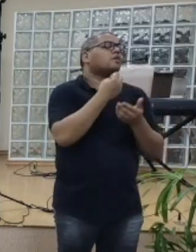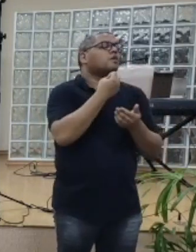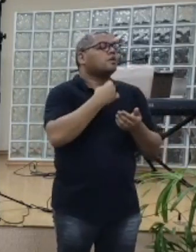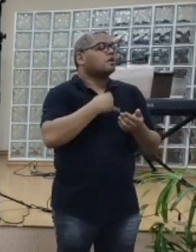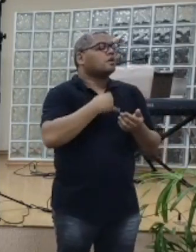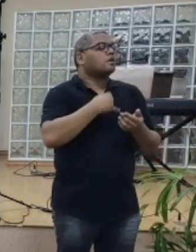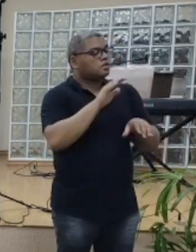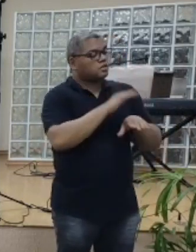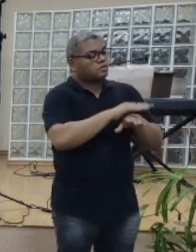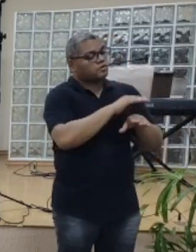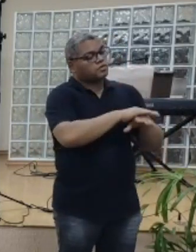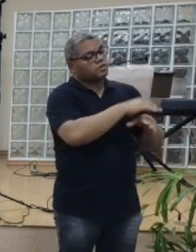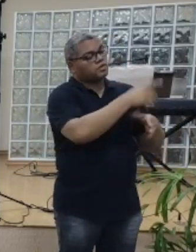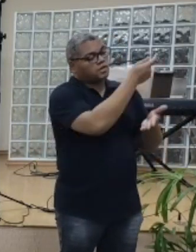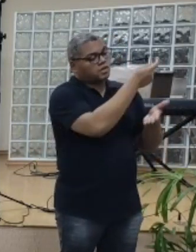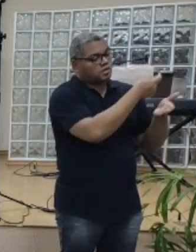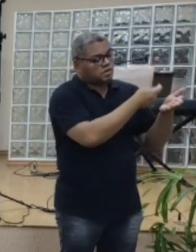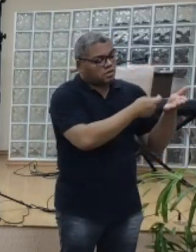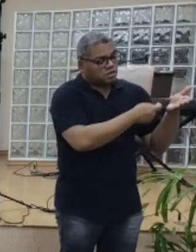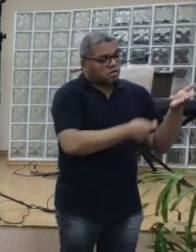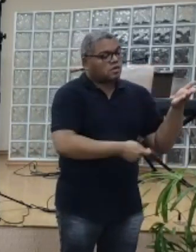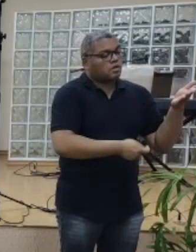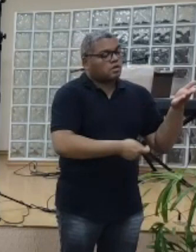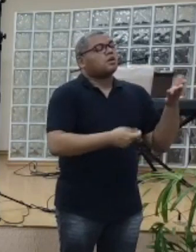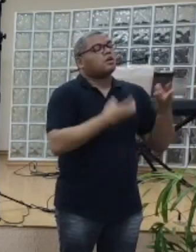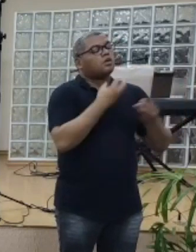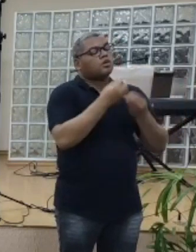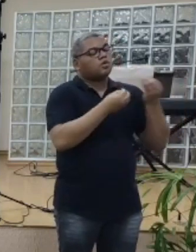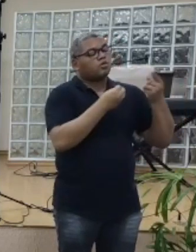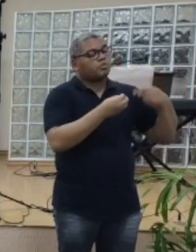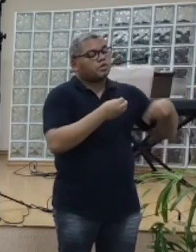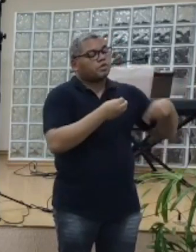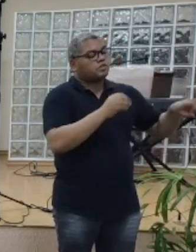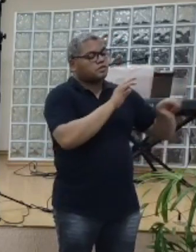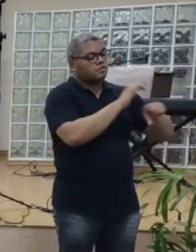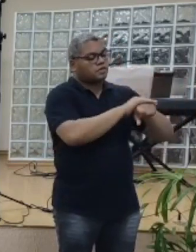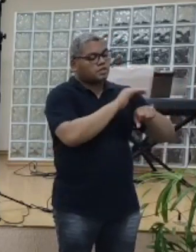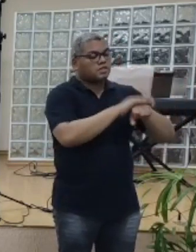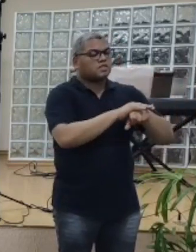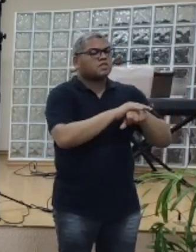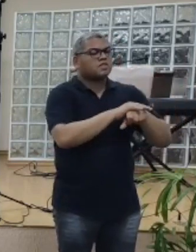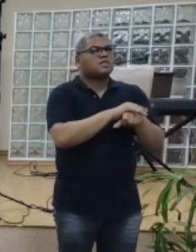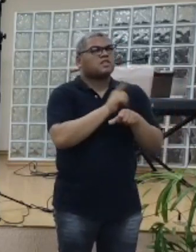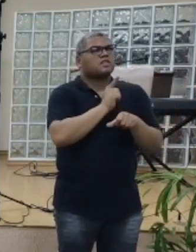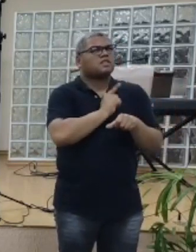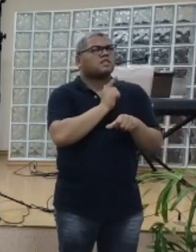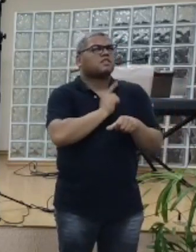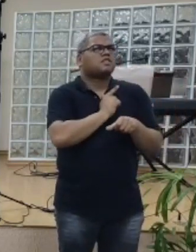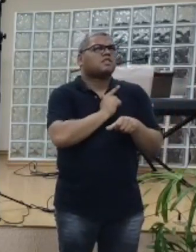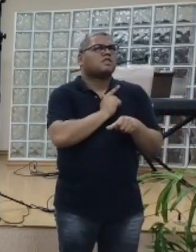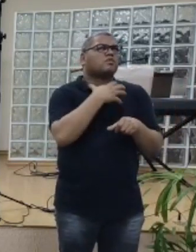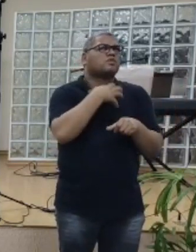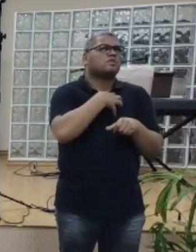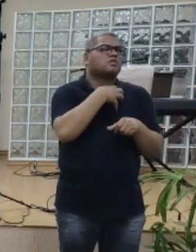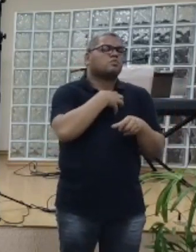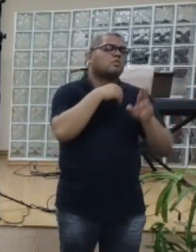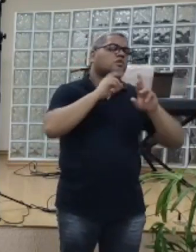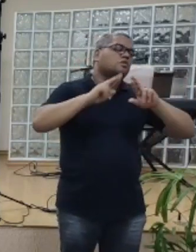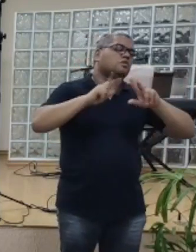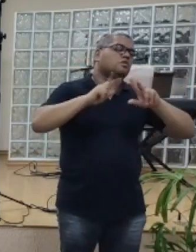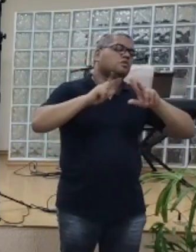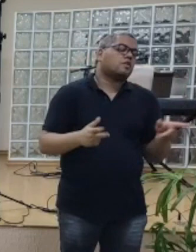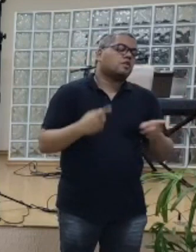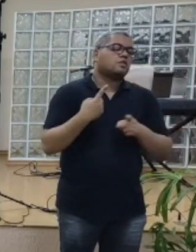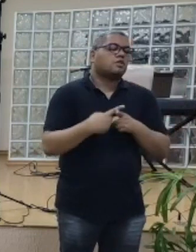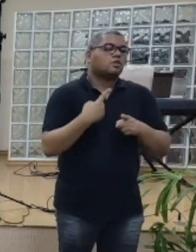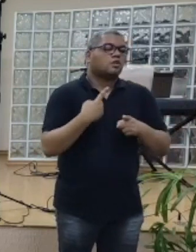a leitura como aqueles cristãos faziam das cartas, a gente ia ter uma sensação diferente, porque a